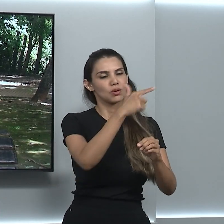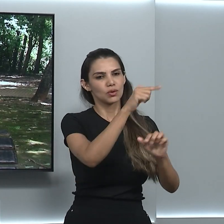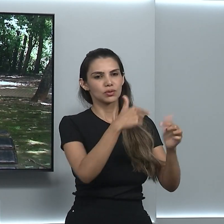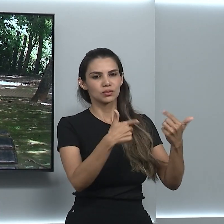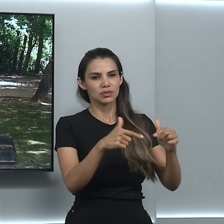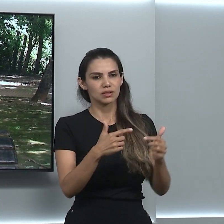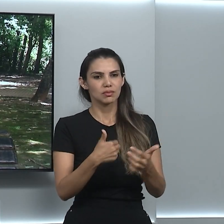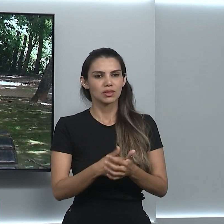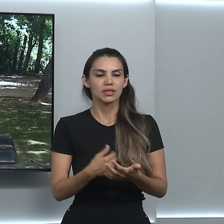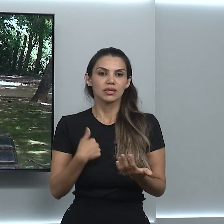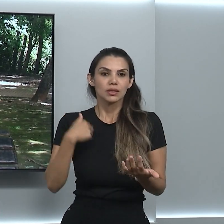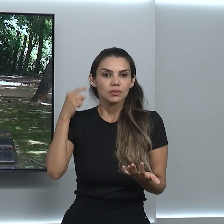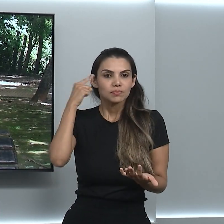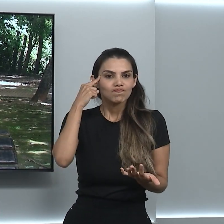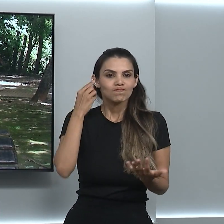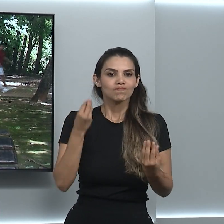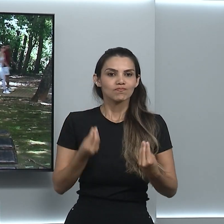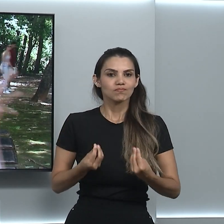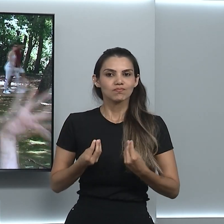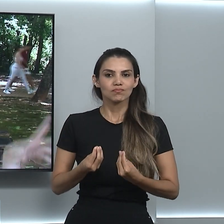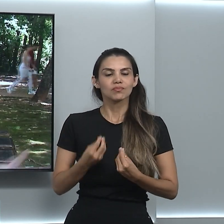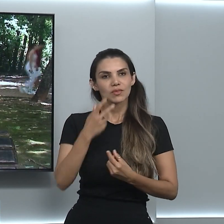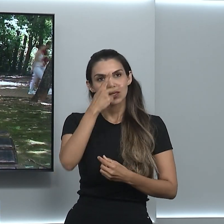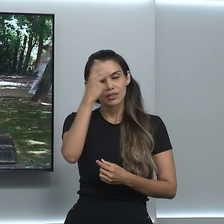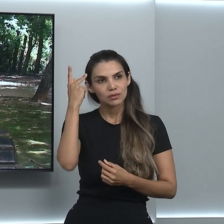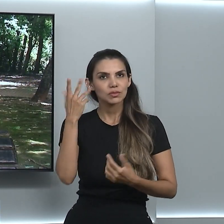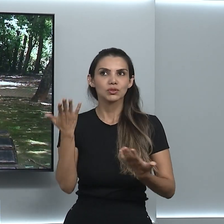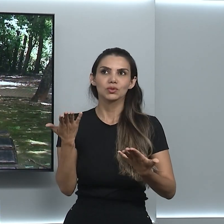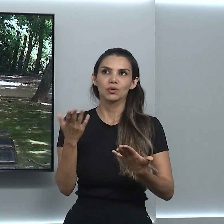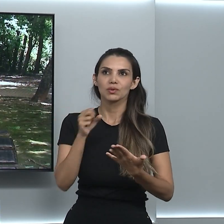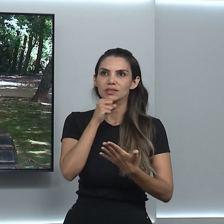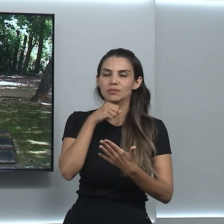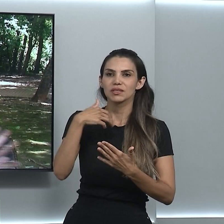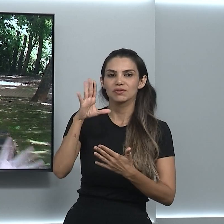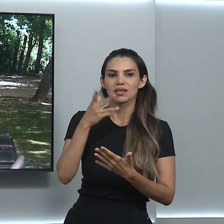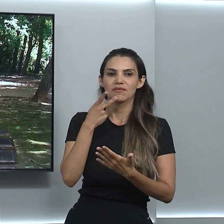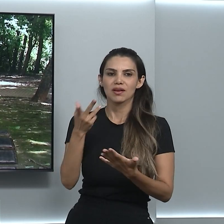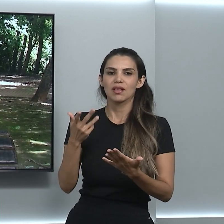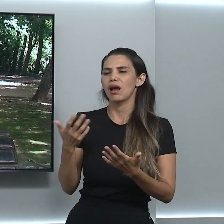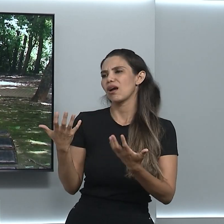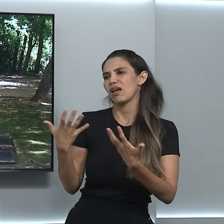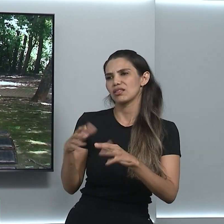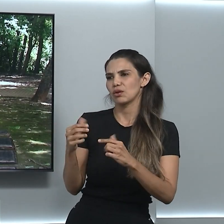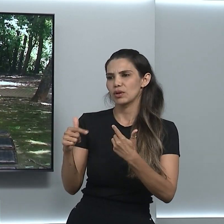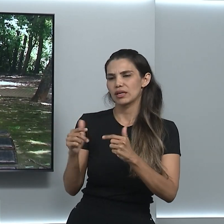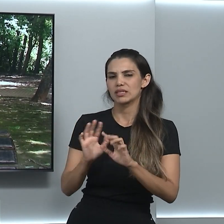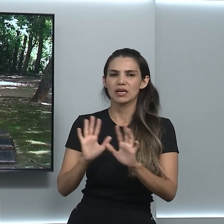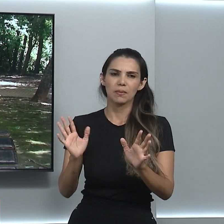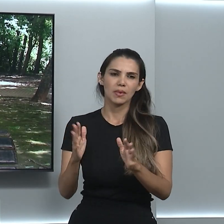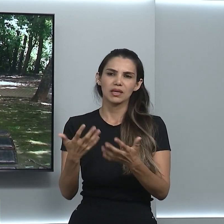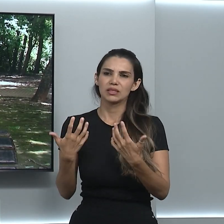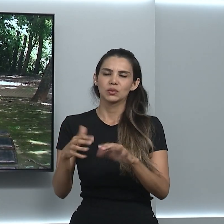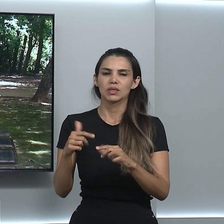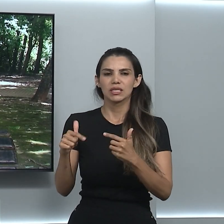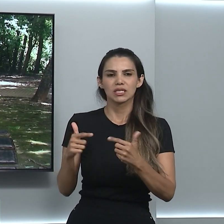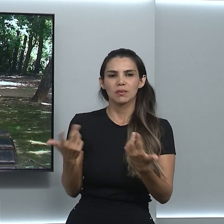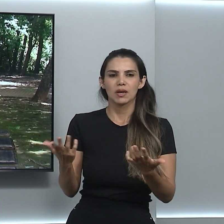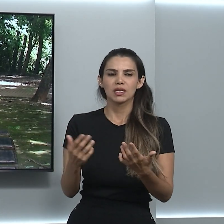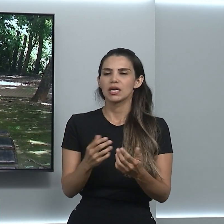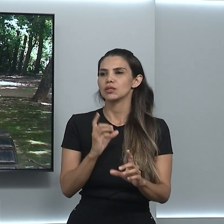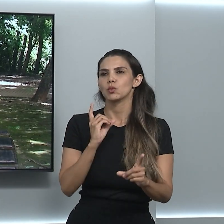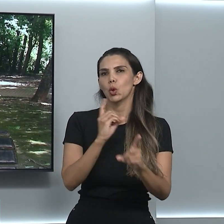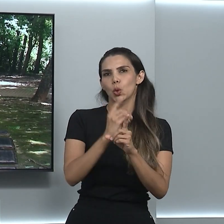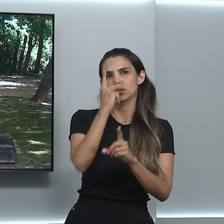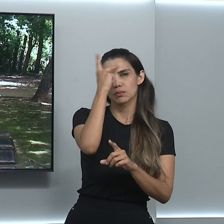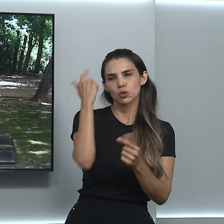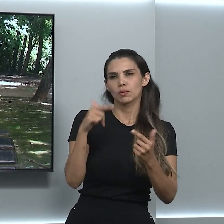E eu não entendo isso como o que os mais velhos colocam como, não querem trabalhar. Eles não querem trabalhar. A gente não acha gente para trabalhar porque